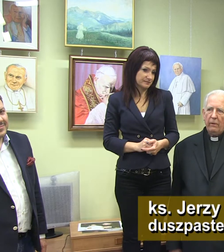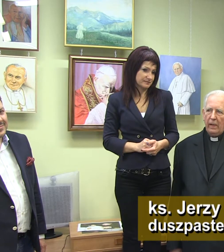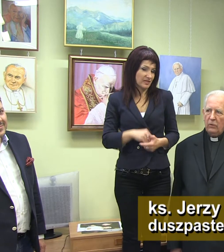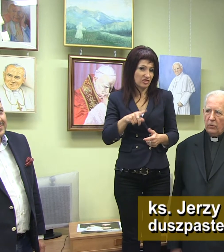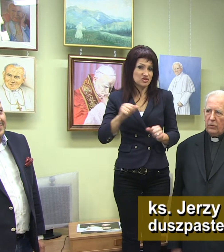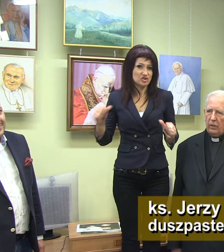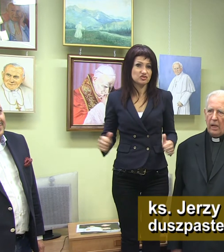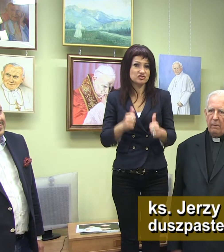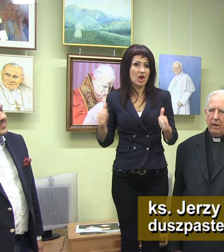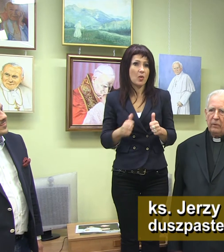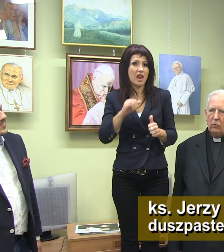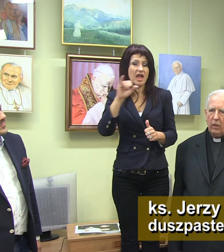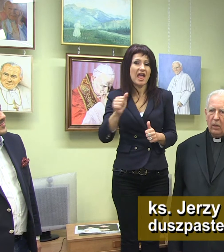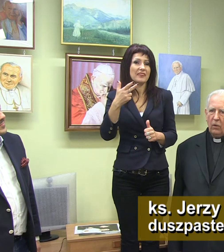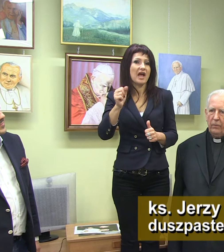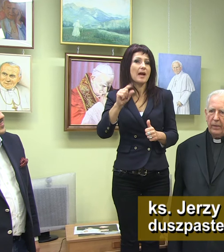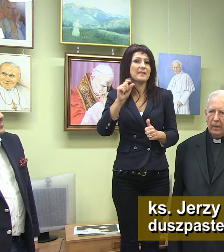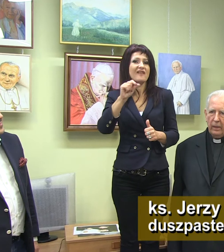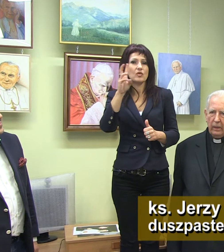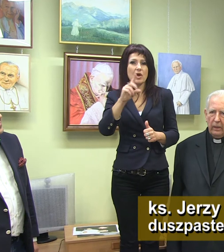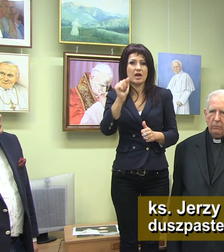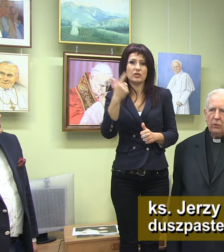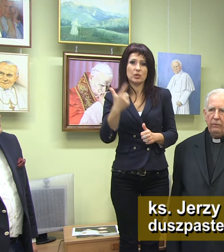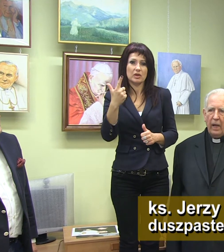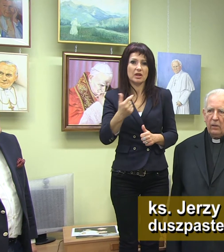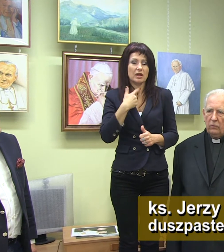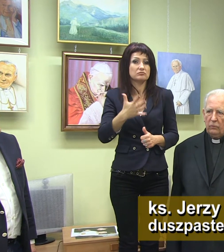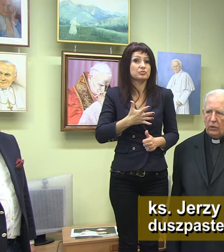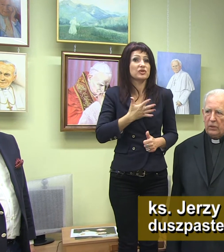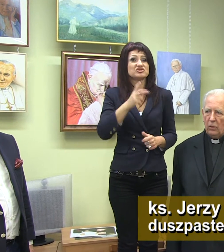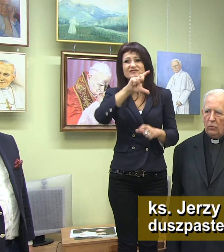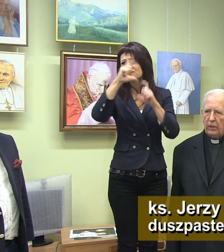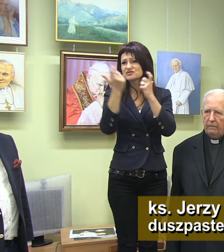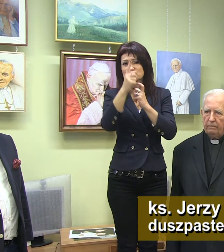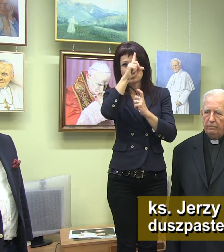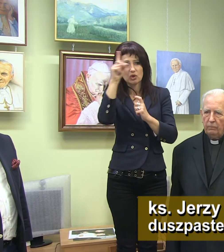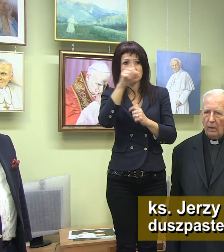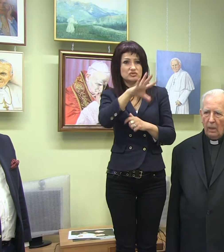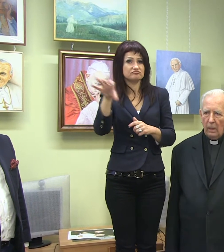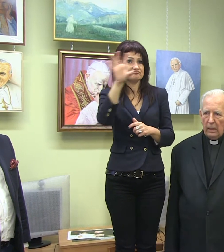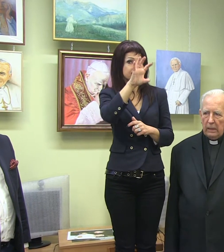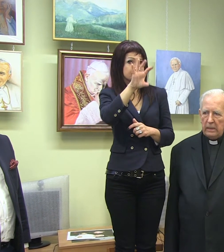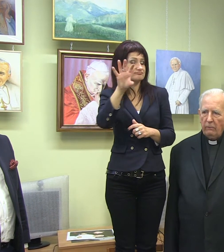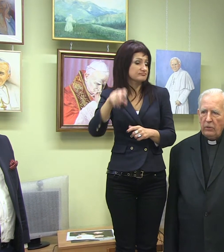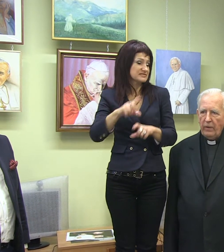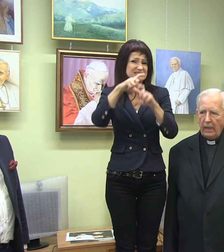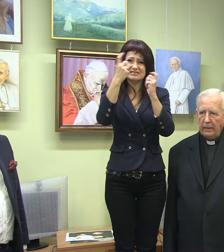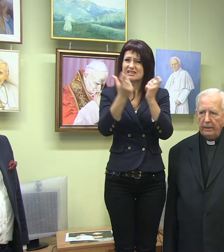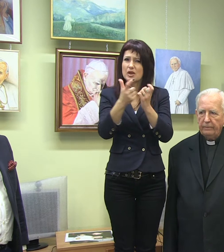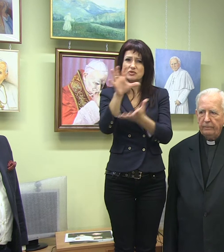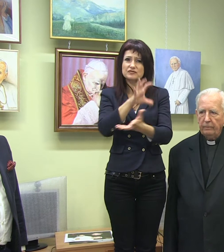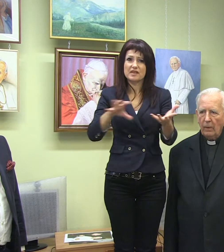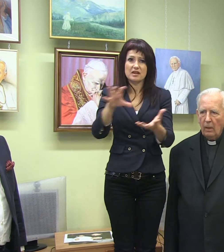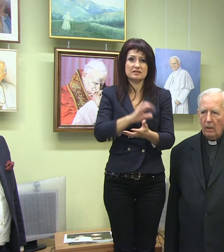Tę działalność Jana Pawła II podziwiają wszyscy ludzie, cały świat.